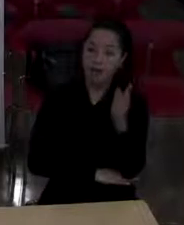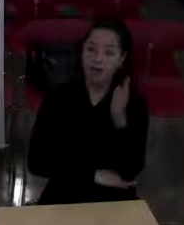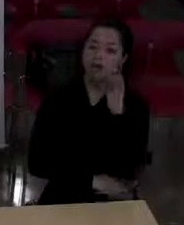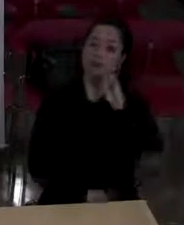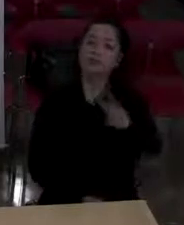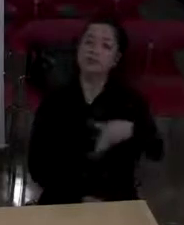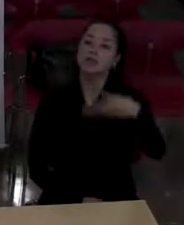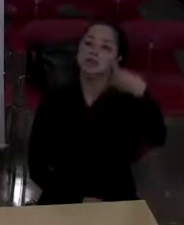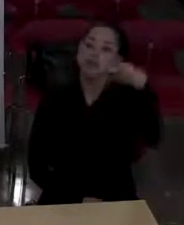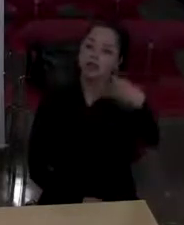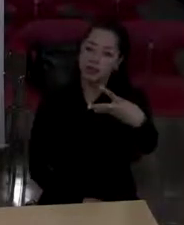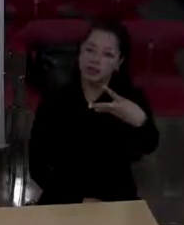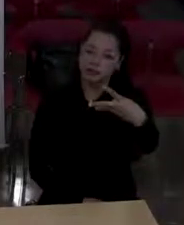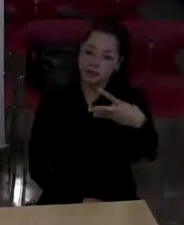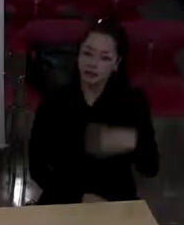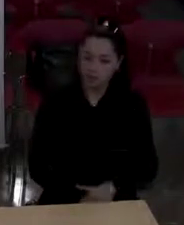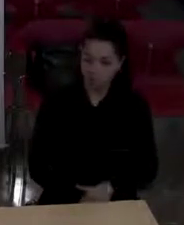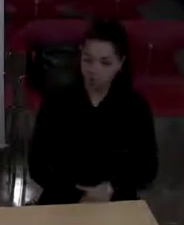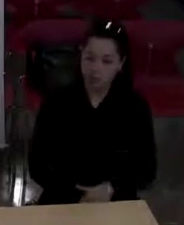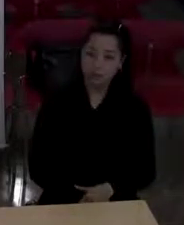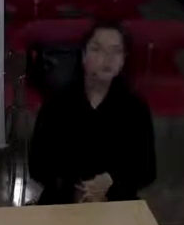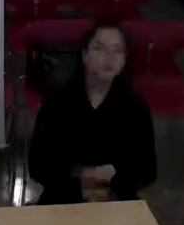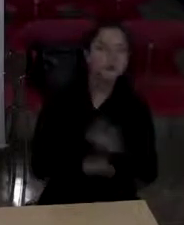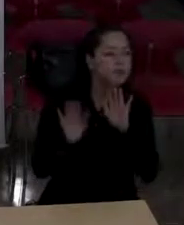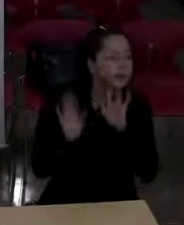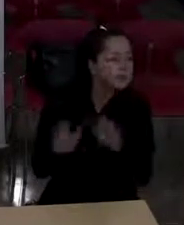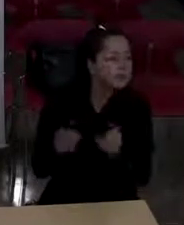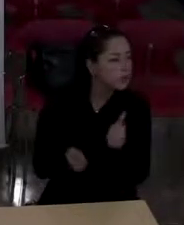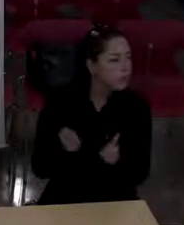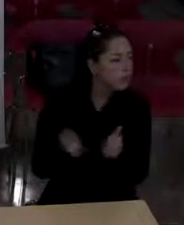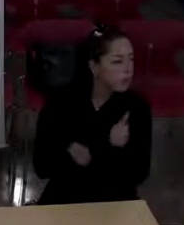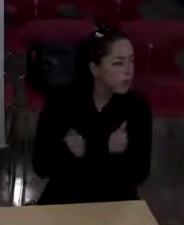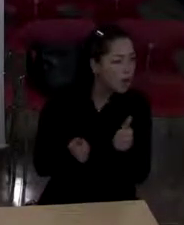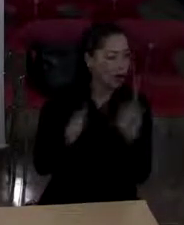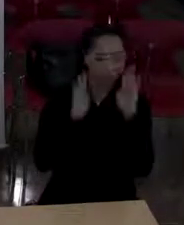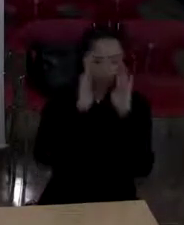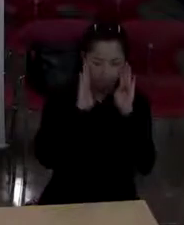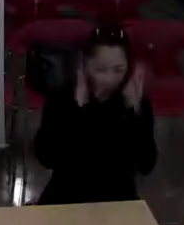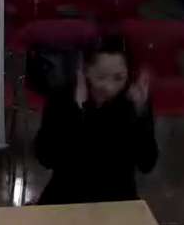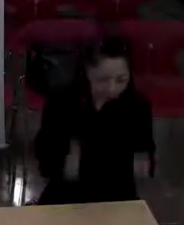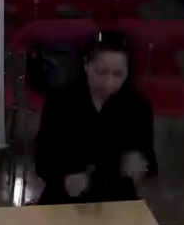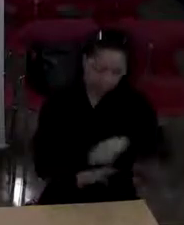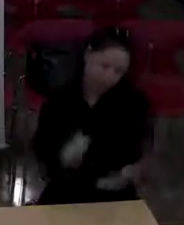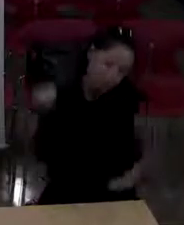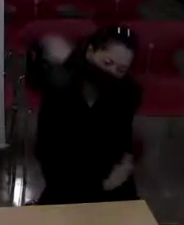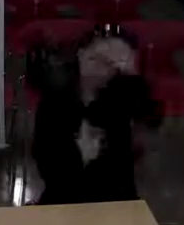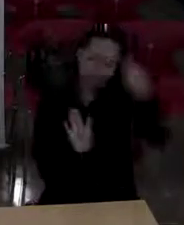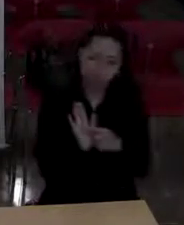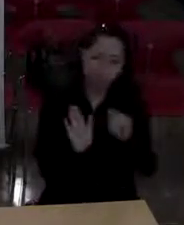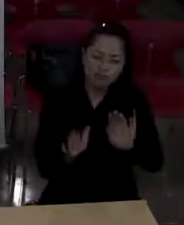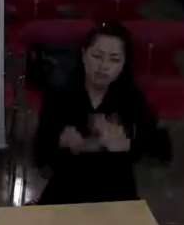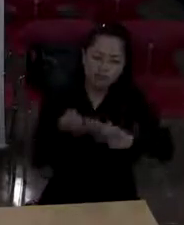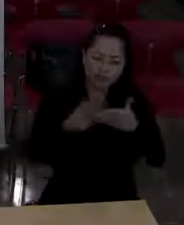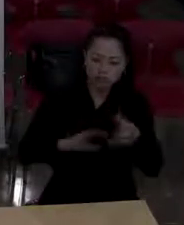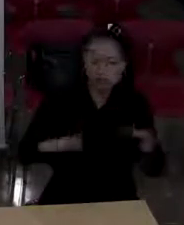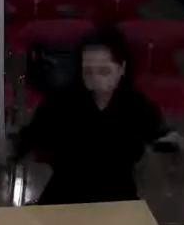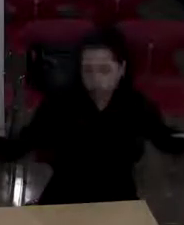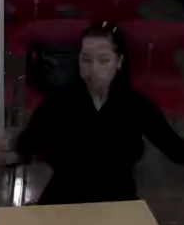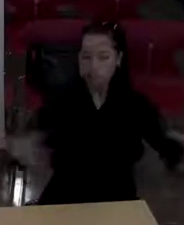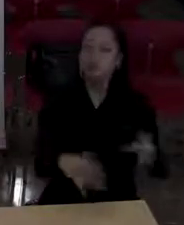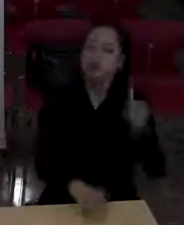de los lineamientos y orientaciones para la atención integral de la población sorda y pues el trabajo que viene liderando la Presidencia de la República y